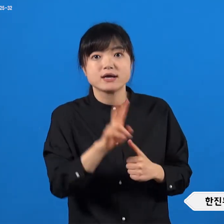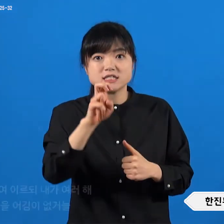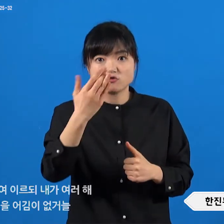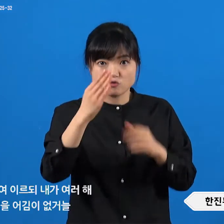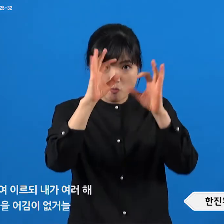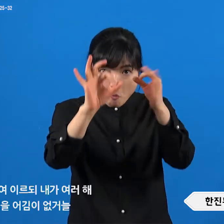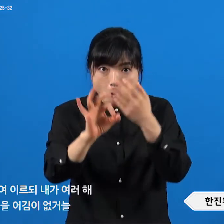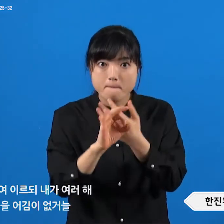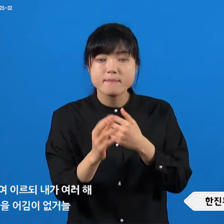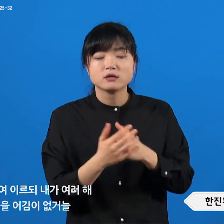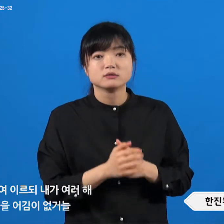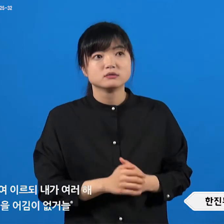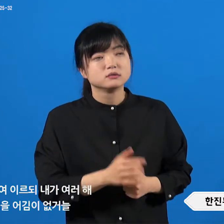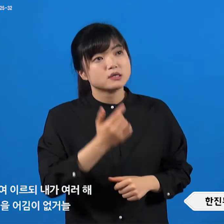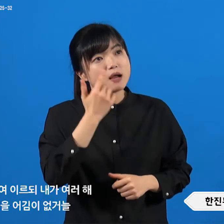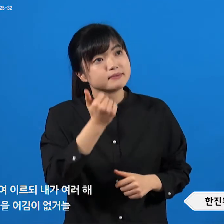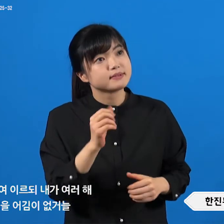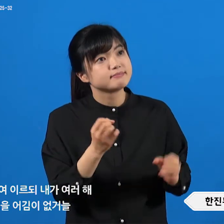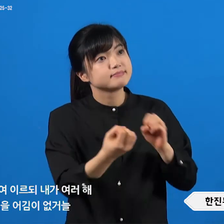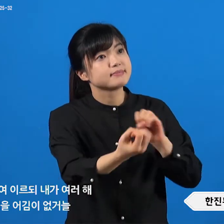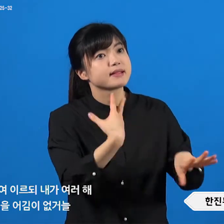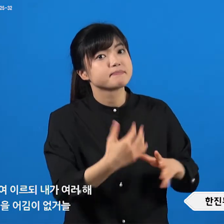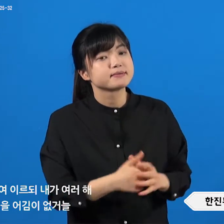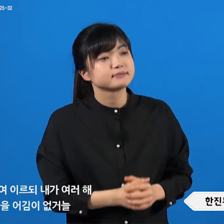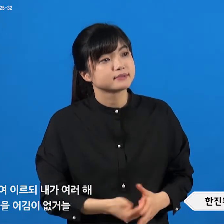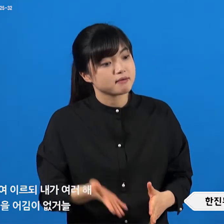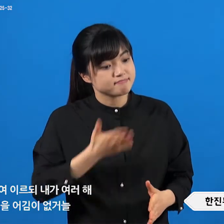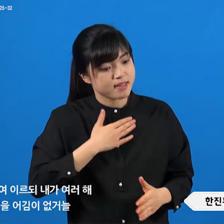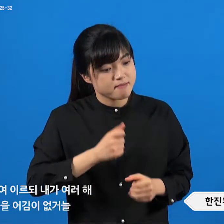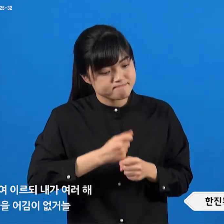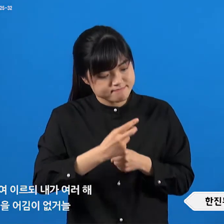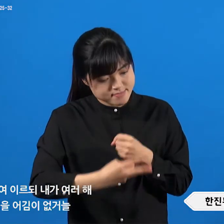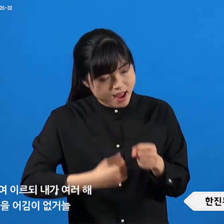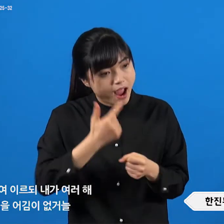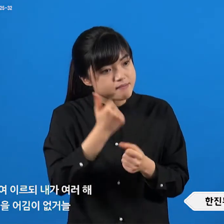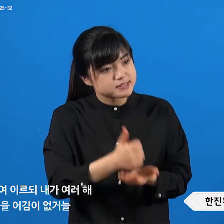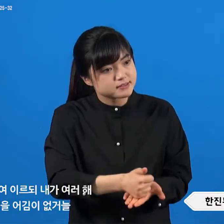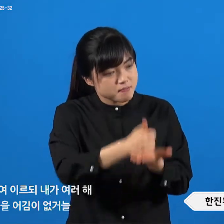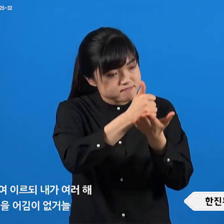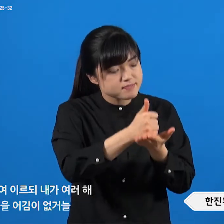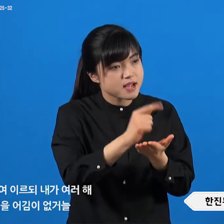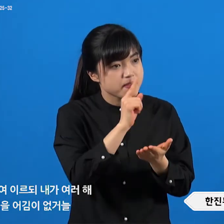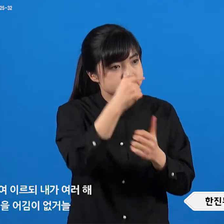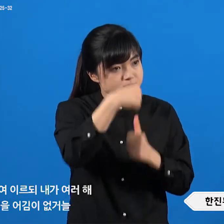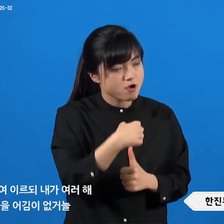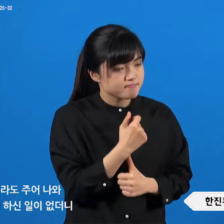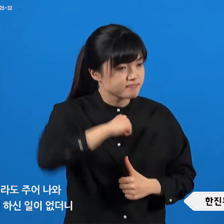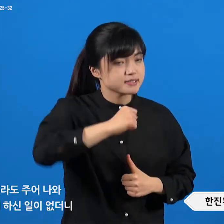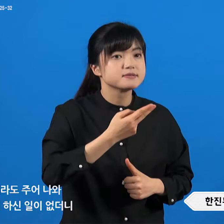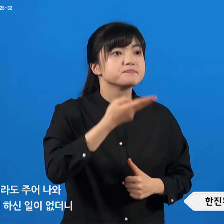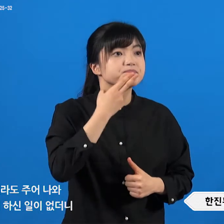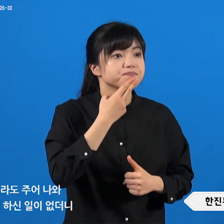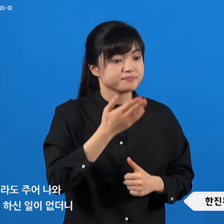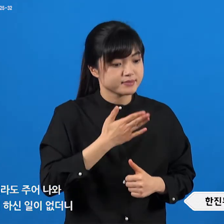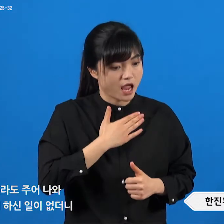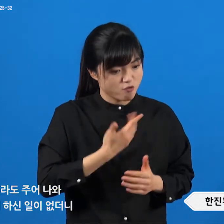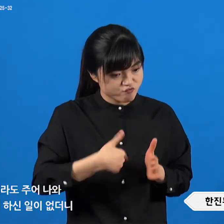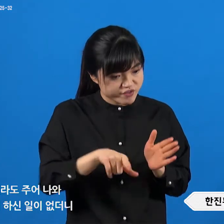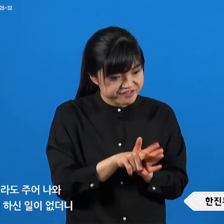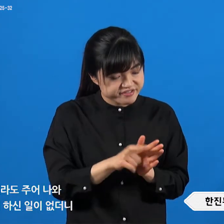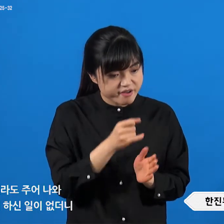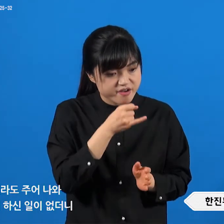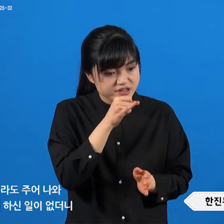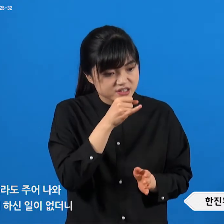합니다. 29절에 보면 아버지께 대답하여 이르되 내가 여러 해 아버지를 섬겨 명을 어김이 없거늘